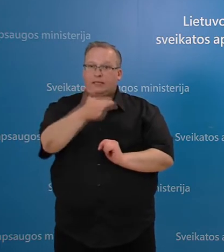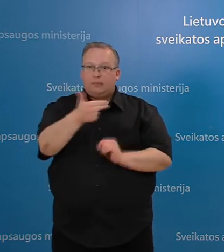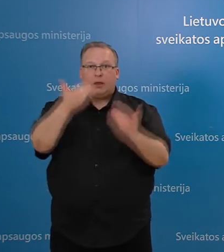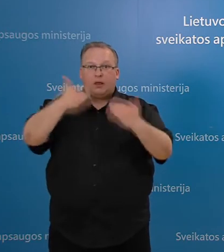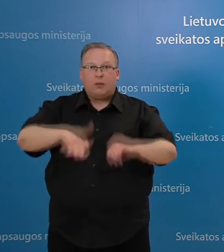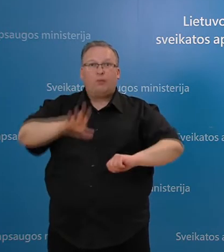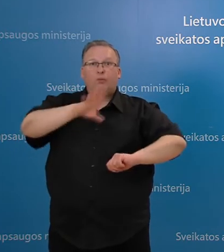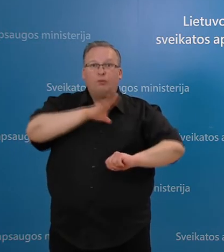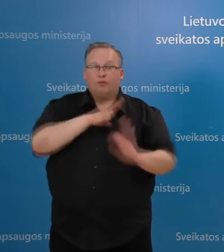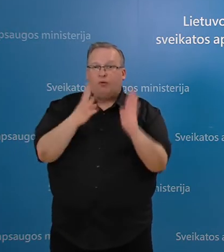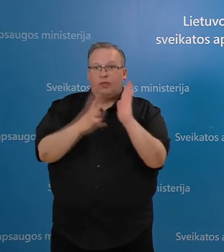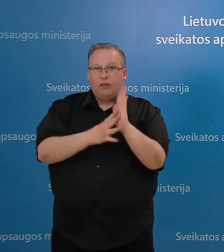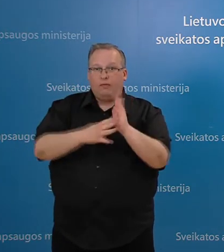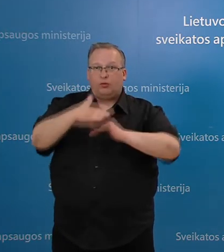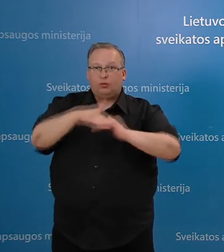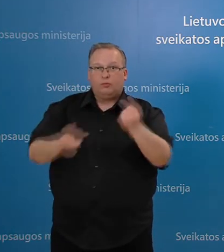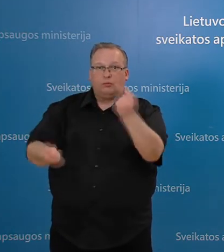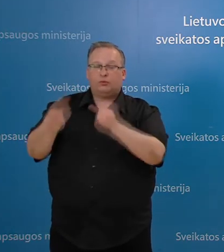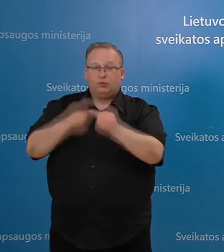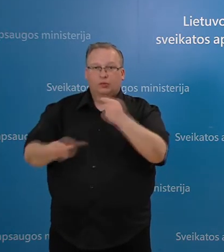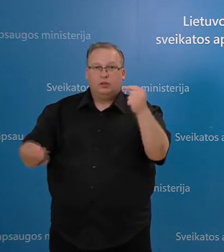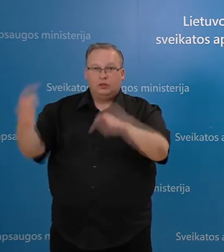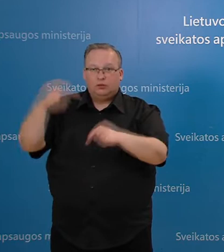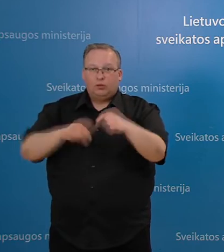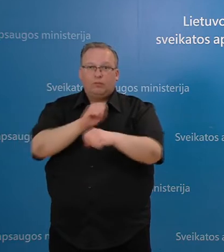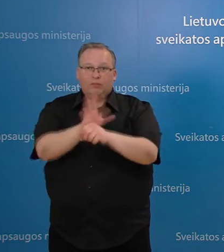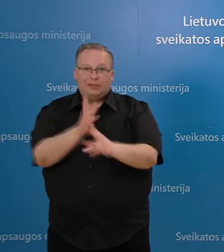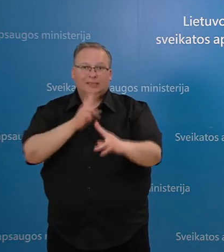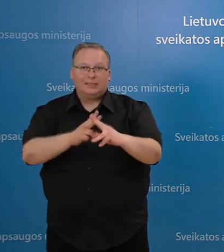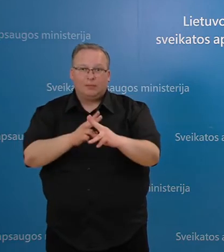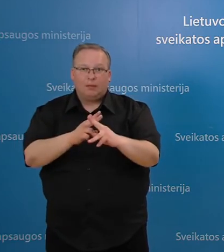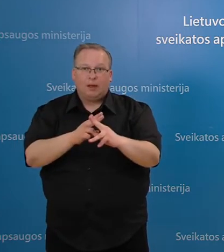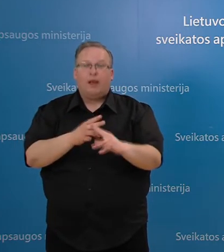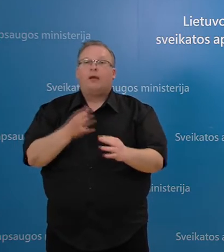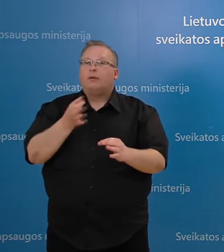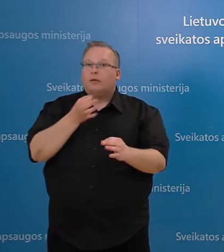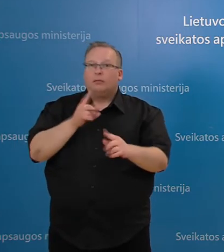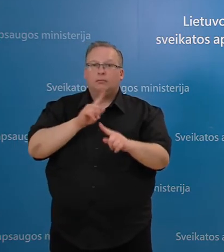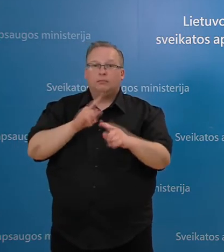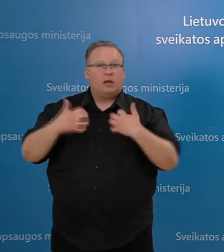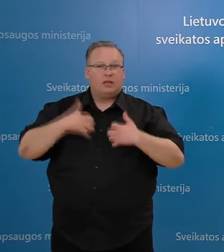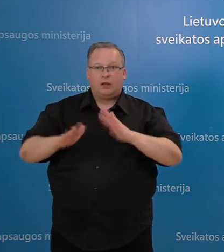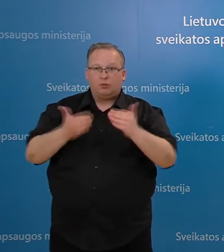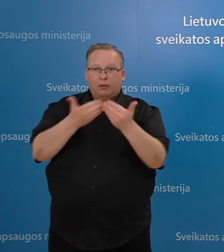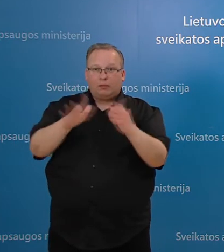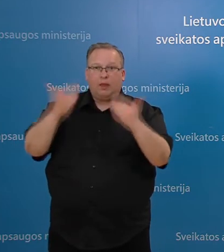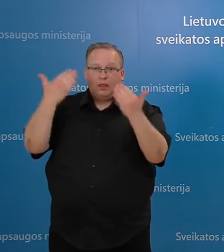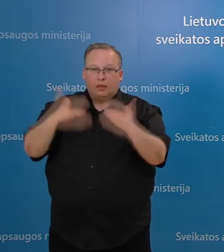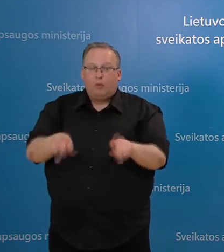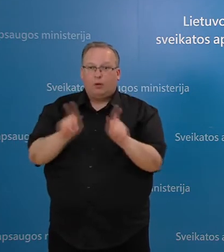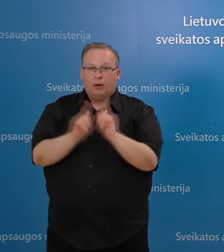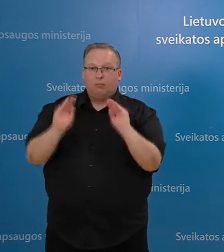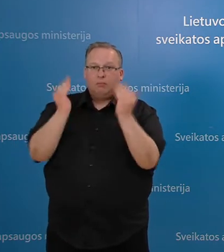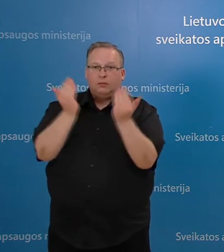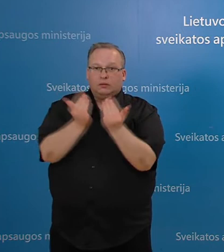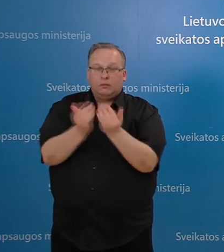buvo 9 vežtiniai koronaviruso atvejai. Ar ne per anksti atvėrėme sienas ir sušvelninome saviizoliacijos